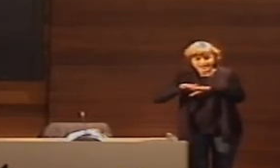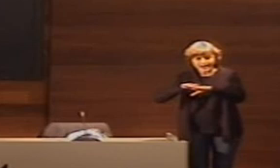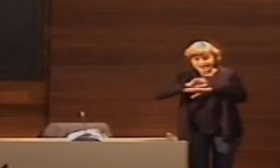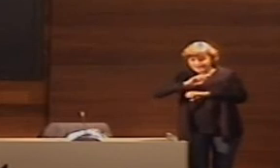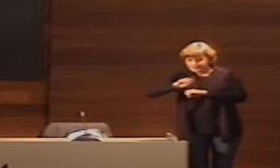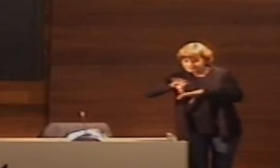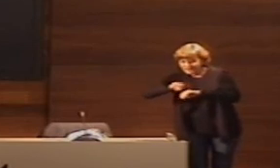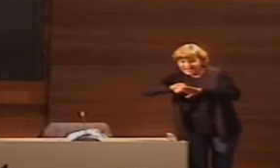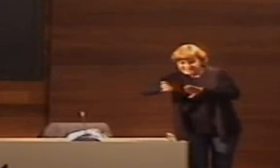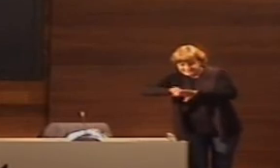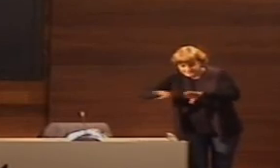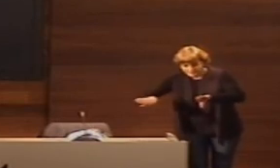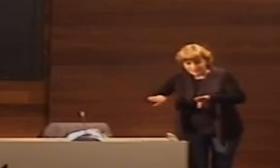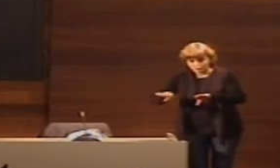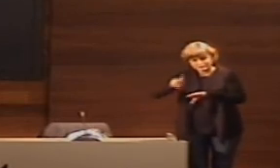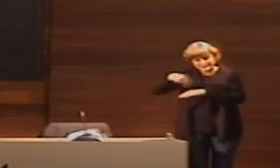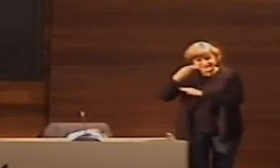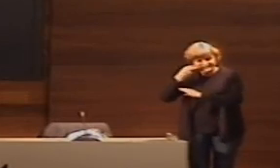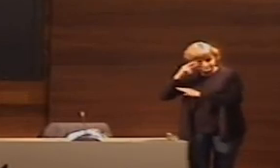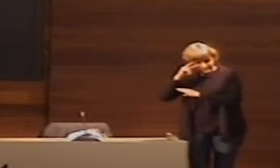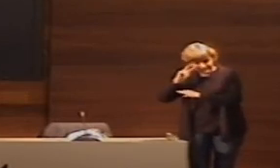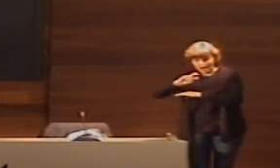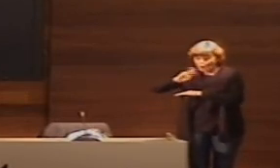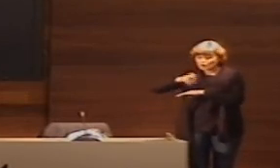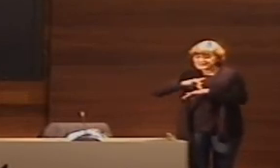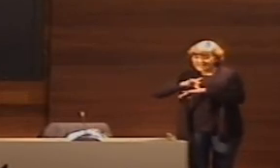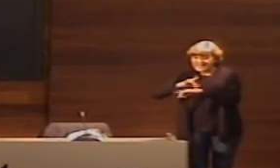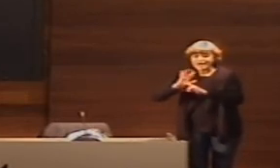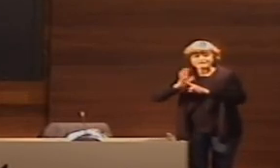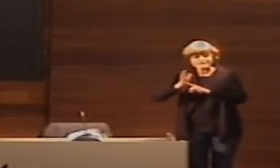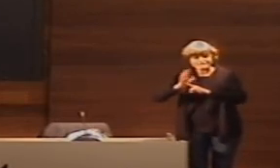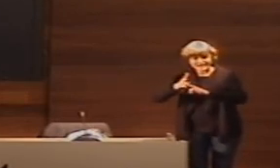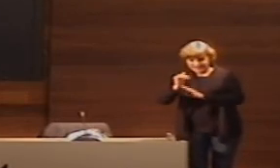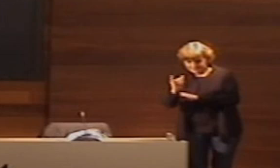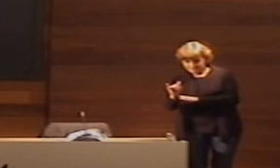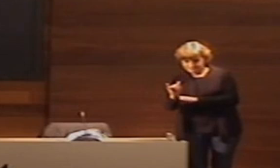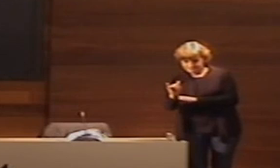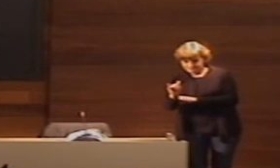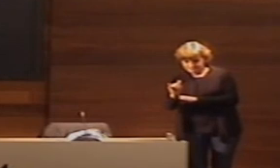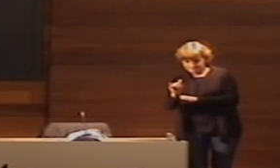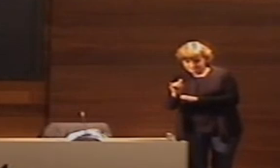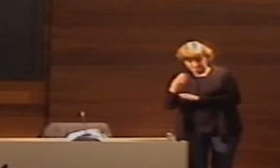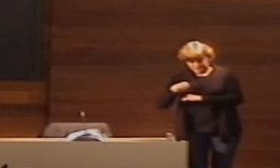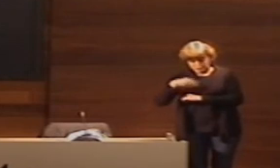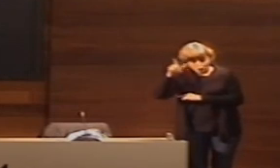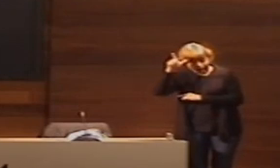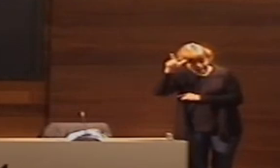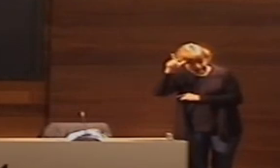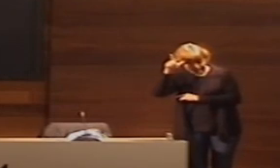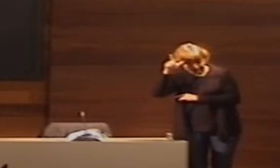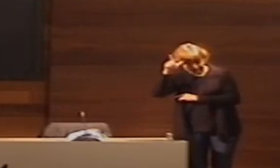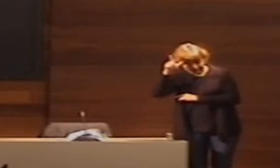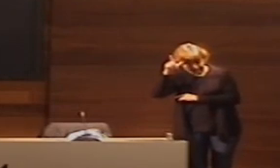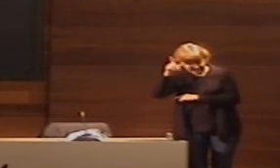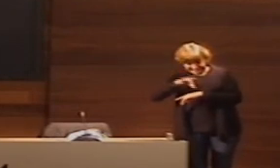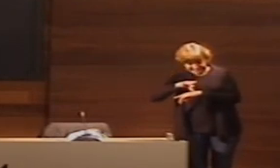específicamente sobre esta cuestión. Creo que también he visto una guía sobre ferias, que es algo un poco diferente, pero que también